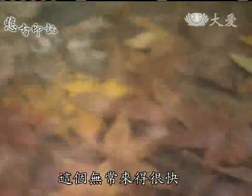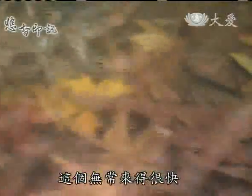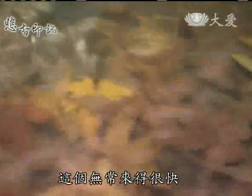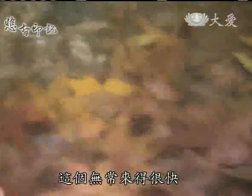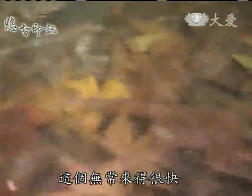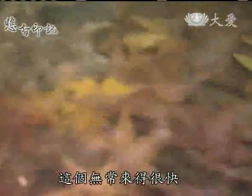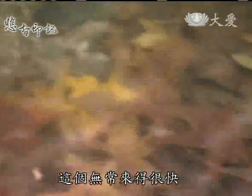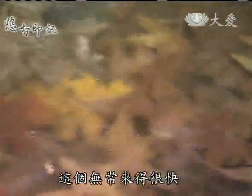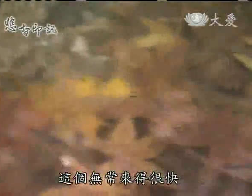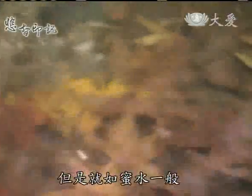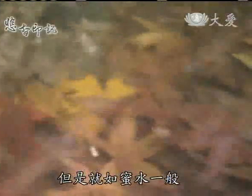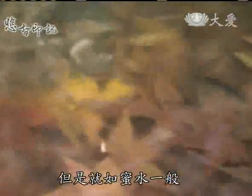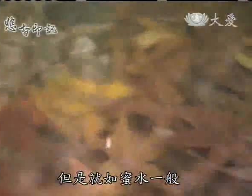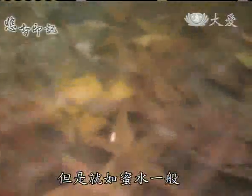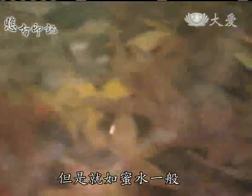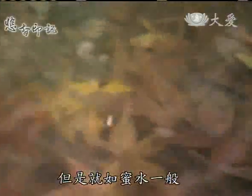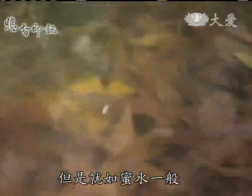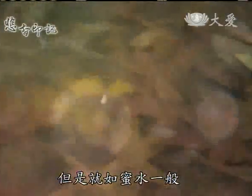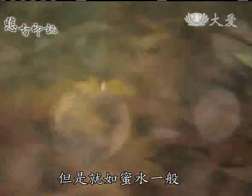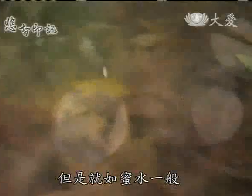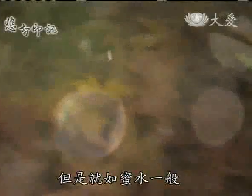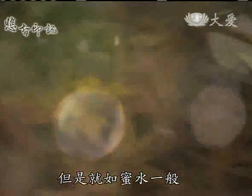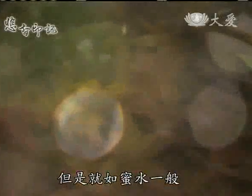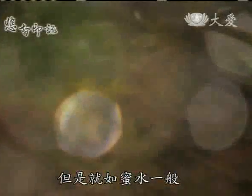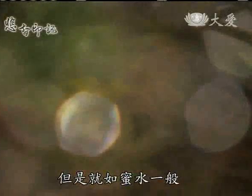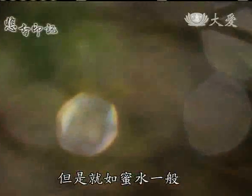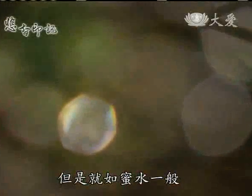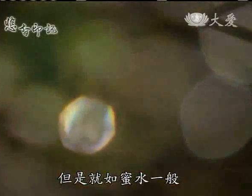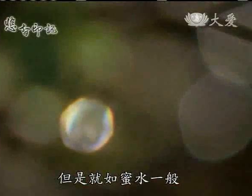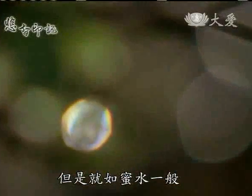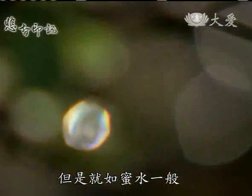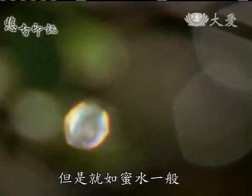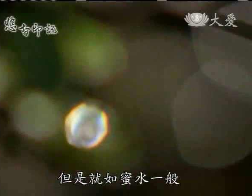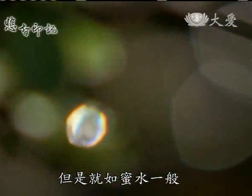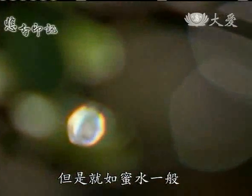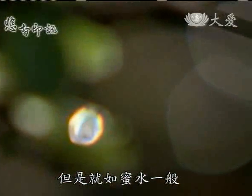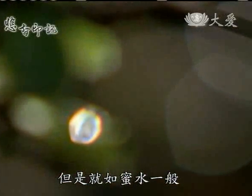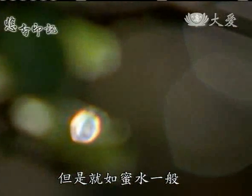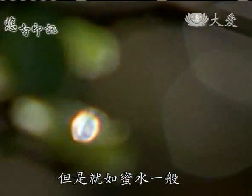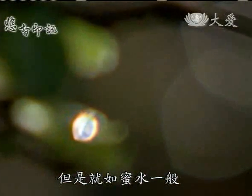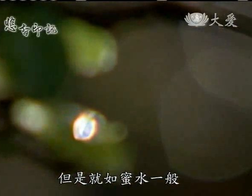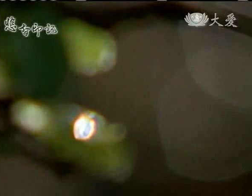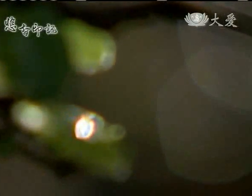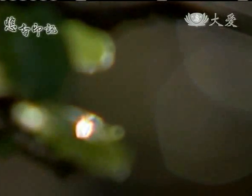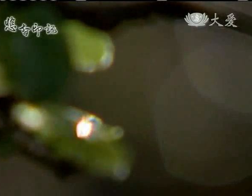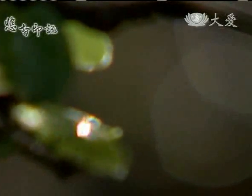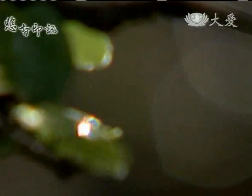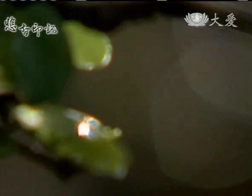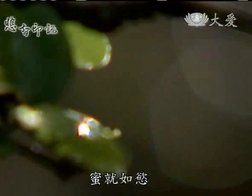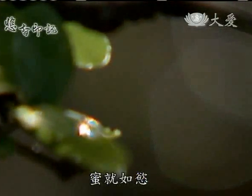哦，但是啊，就是亲像迄个蜜水同款哦，这个蜜都